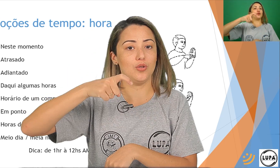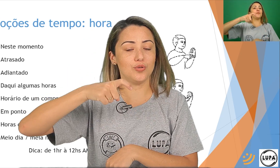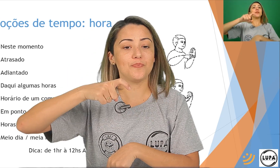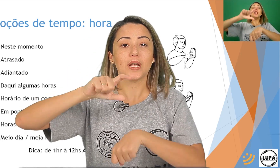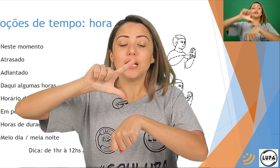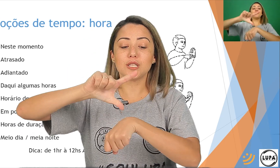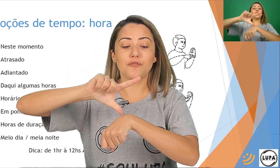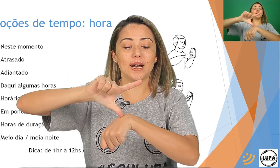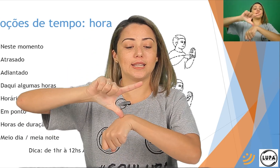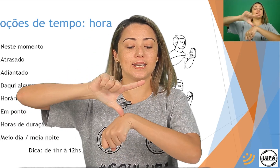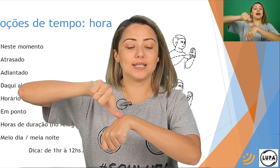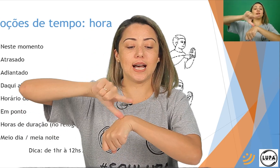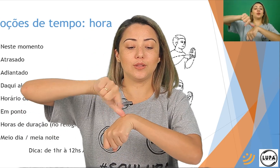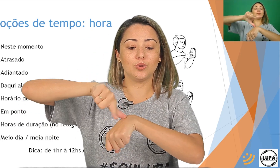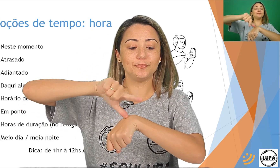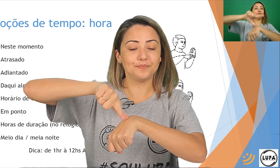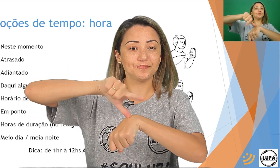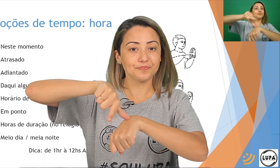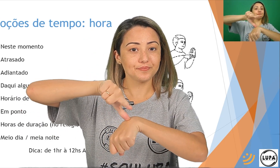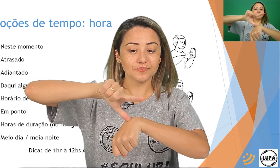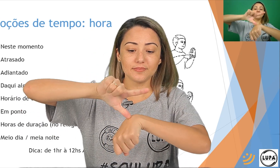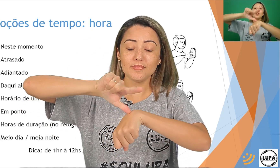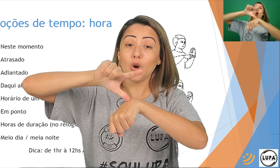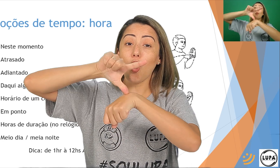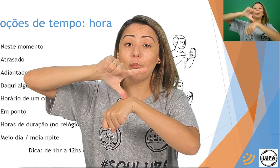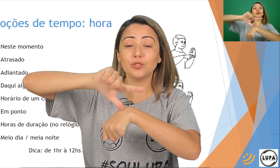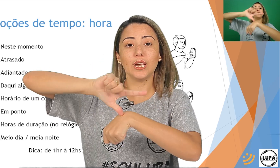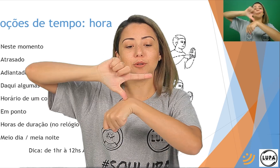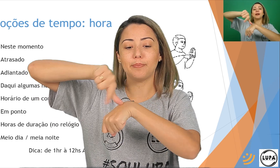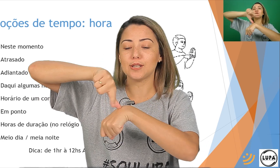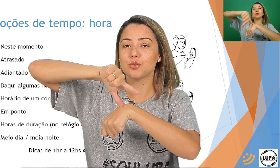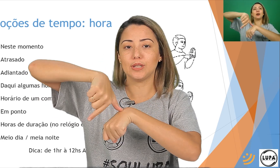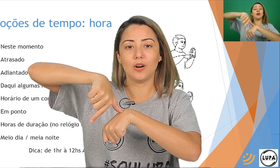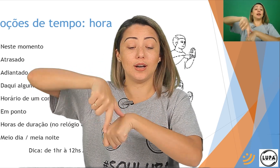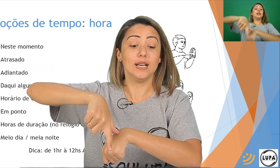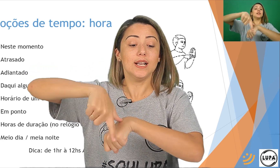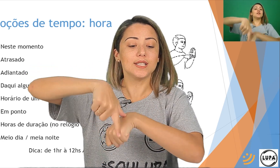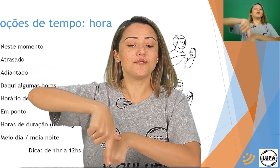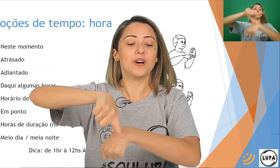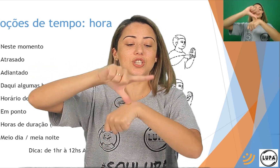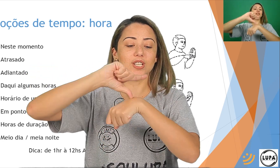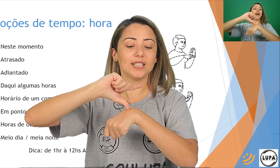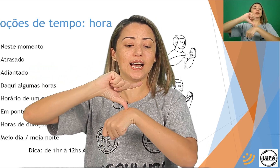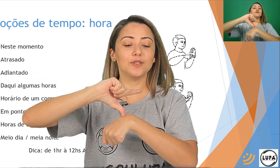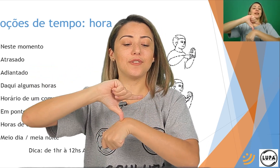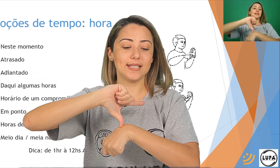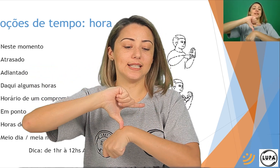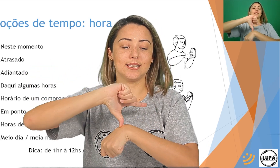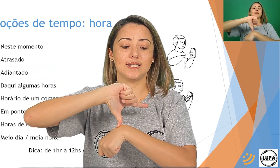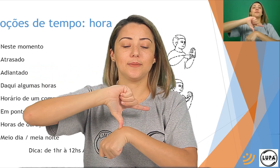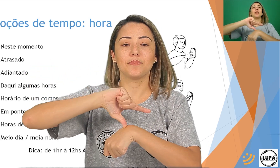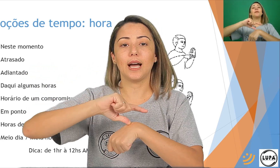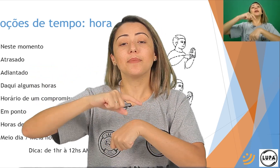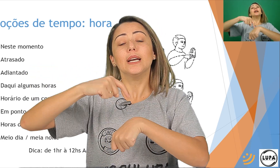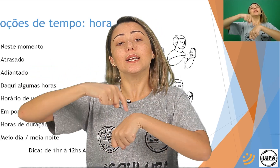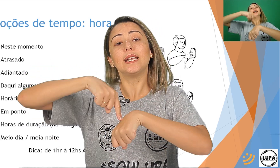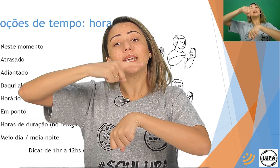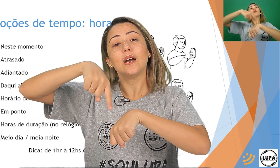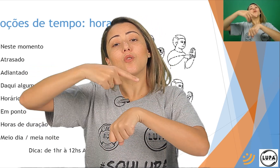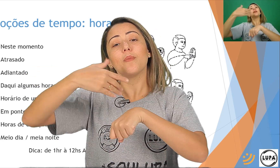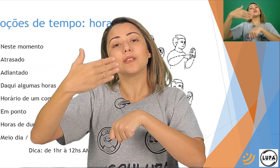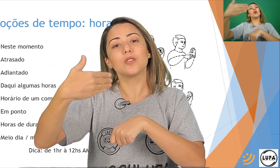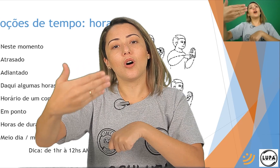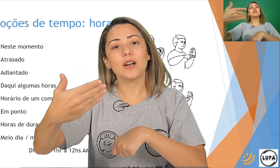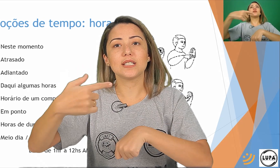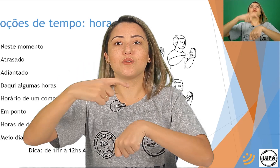no relógio. Se for atrasado, ó, o ponteiro, passou da hora. Se for adiantado, faz antes, tá?